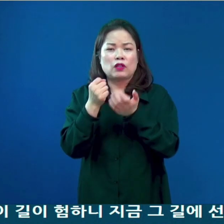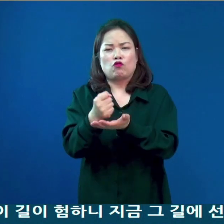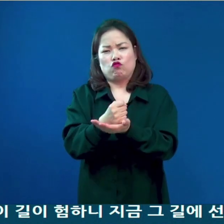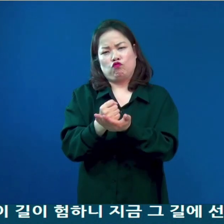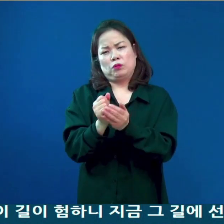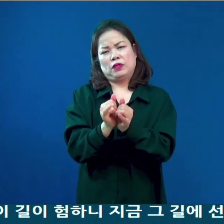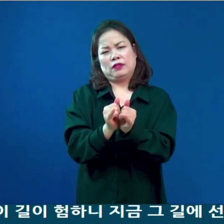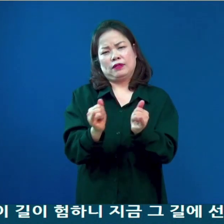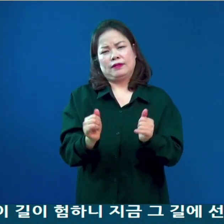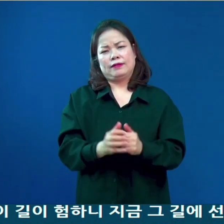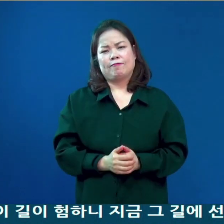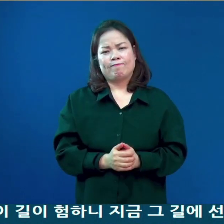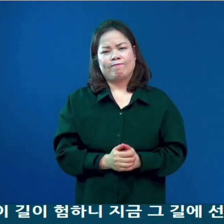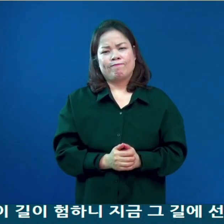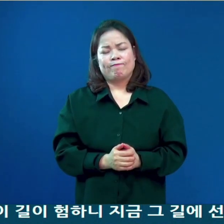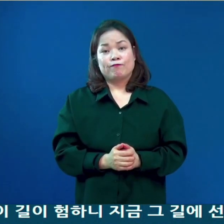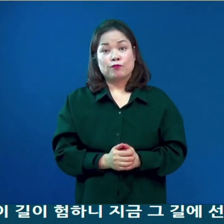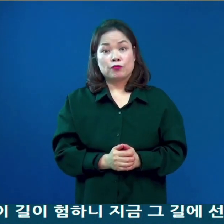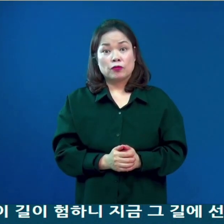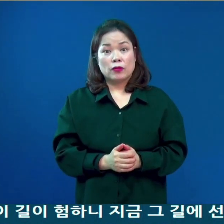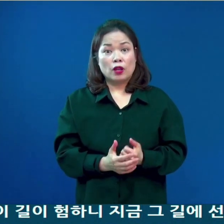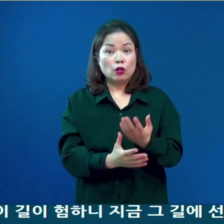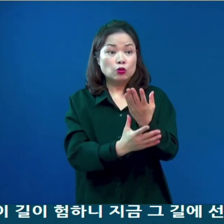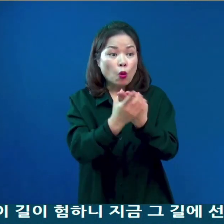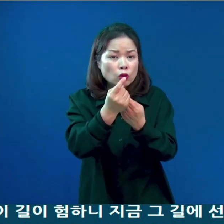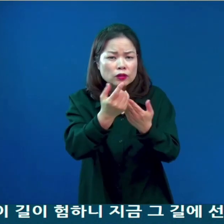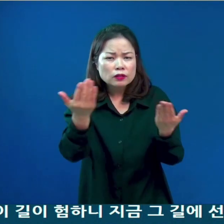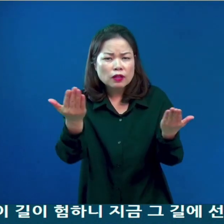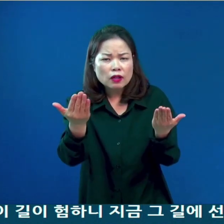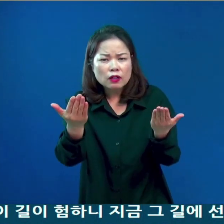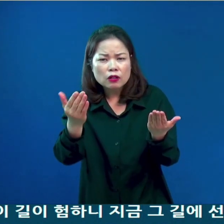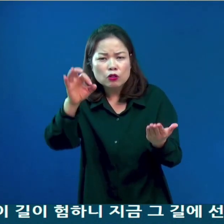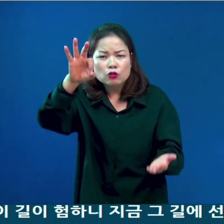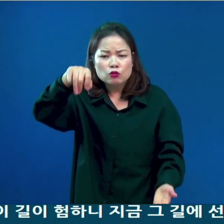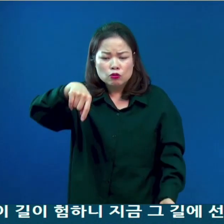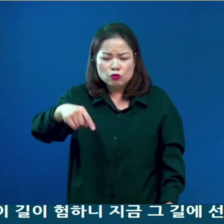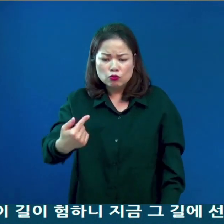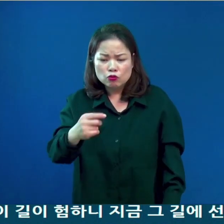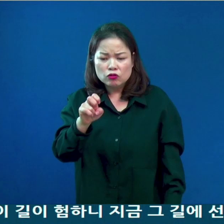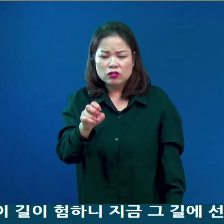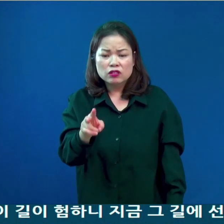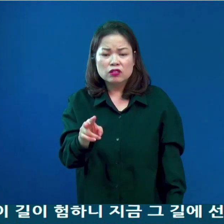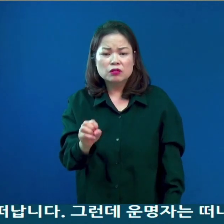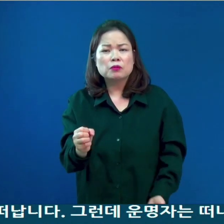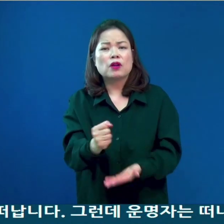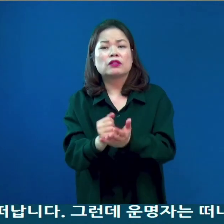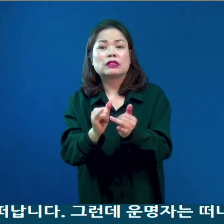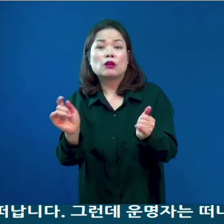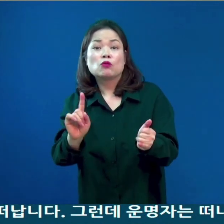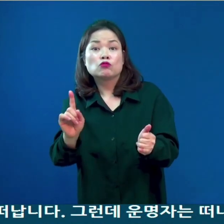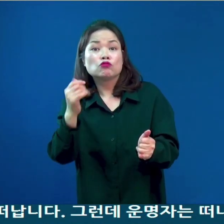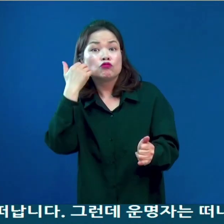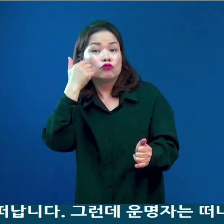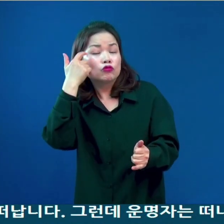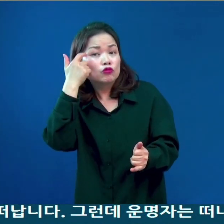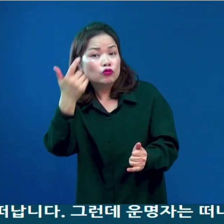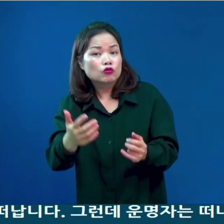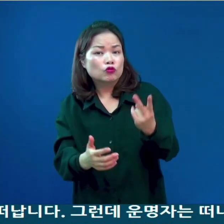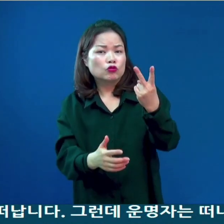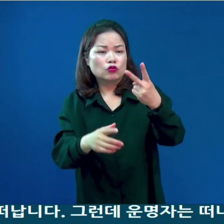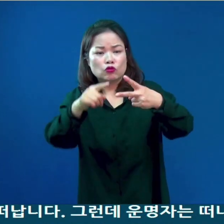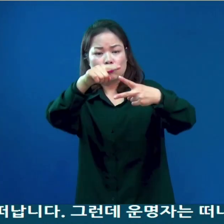운명자들입니다. 그러면 통일사역의 이 운명인 사람들 누굴까? 제가 살펴보니까 두 부류가